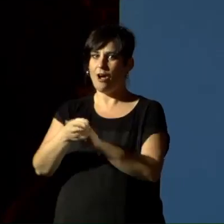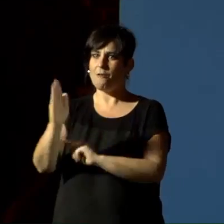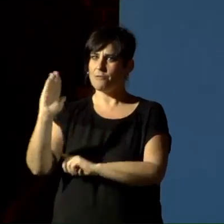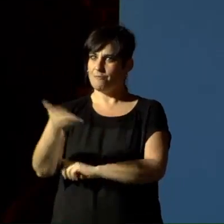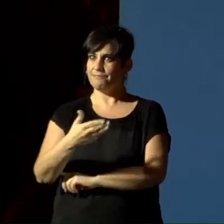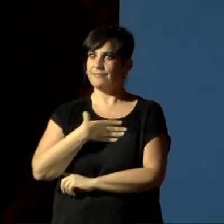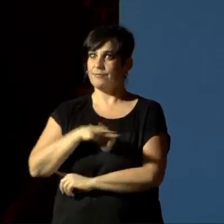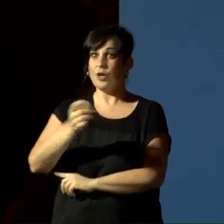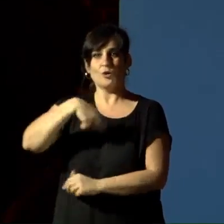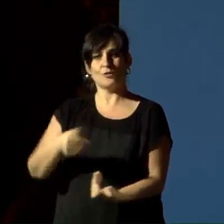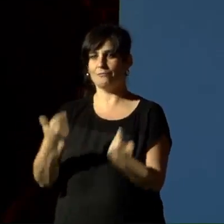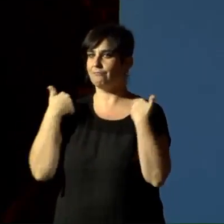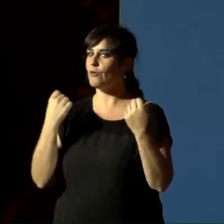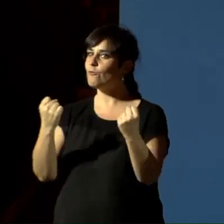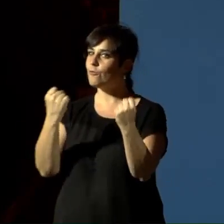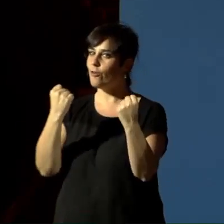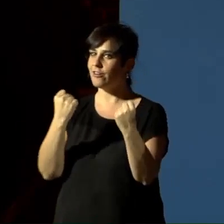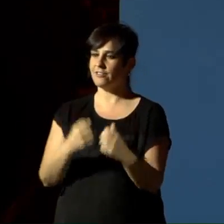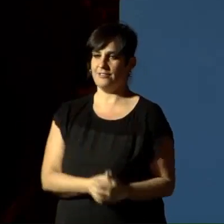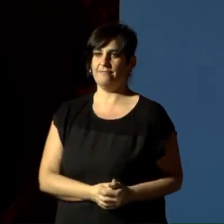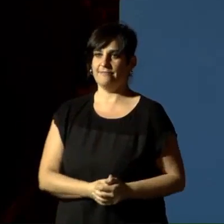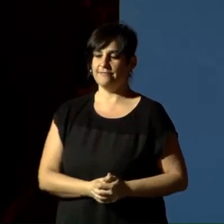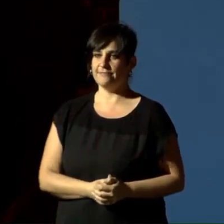enorme responsabilidade.